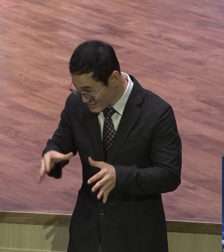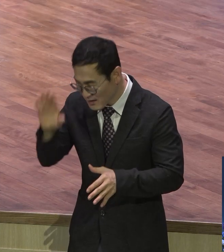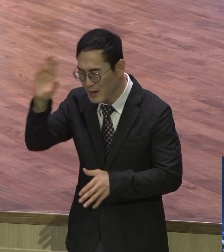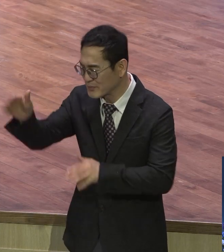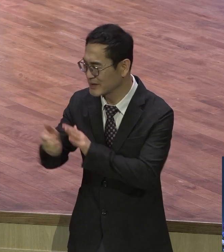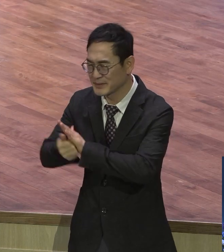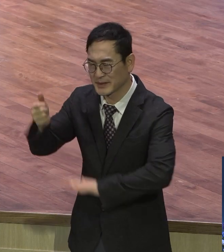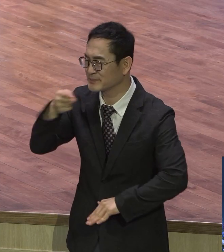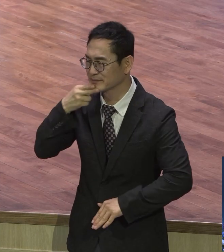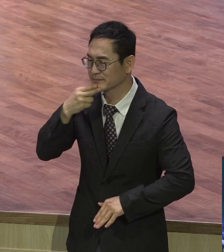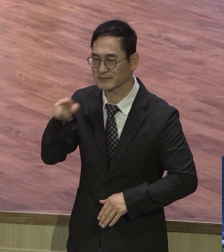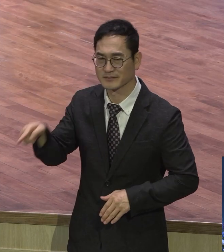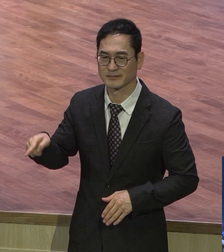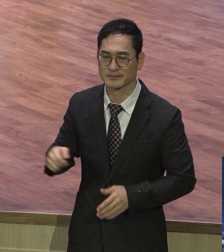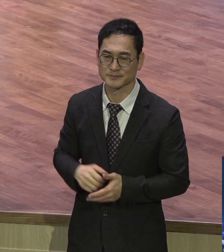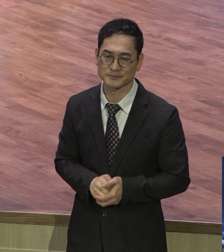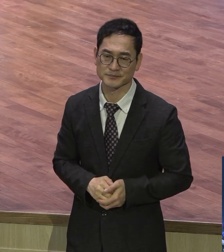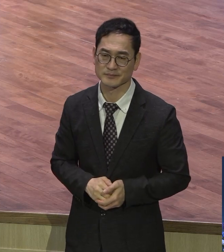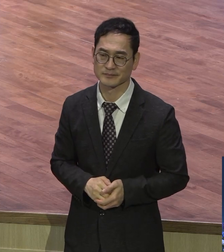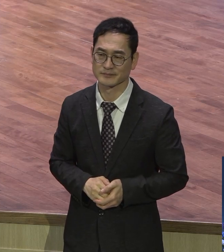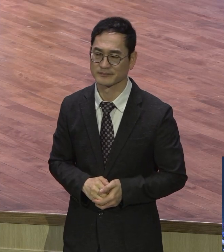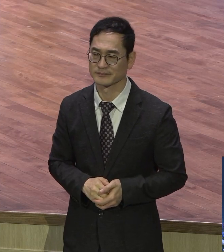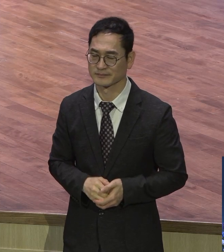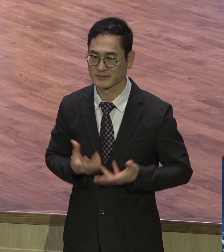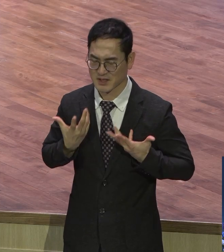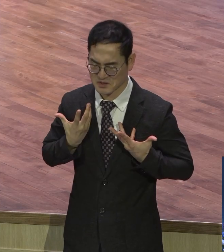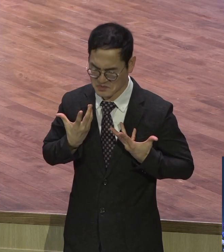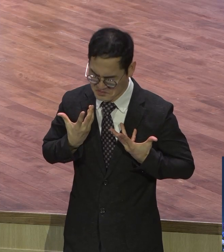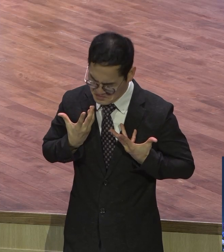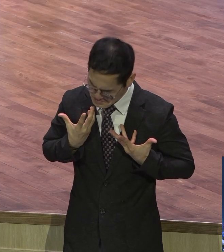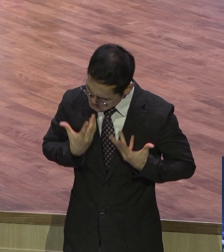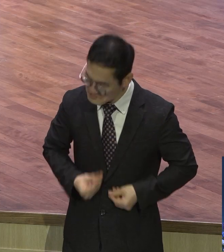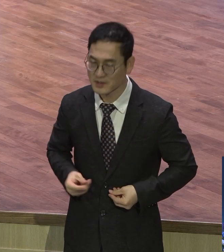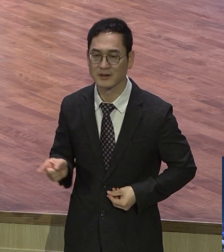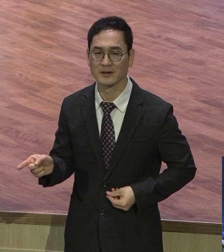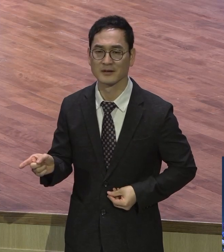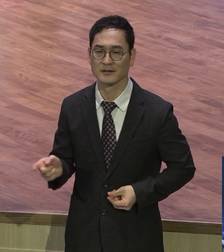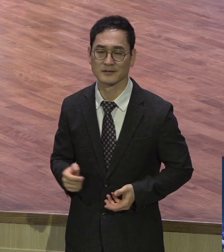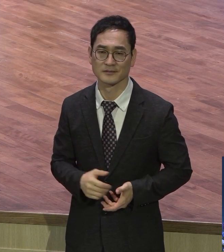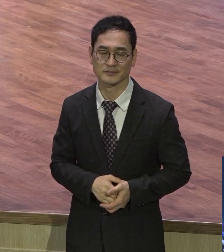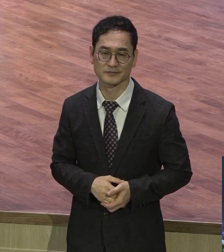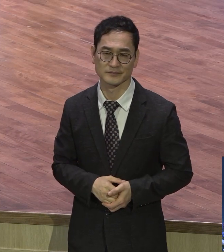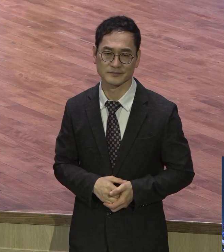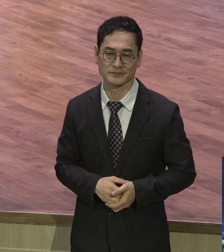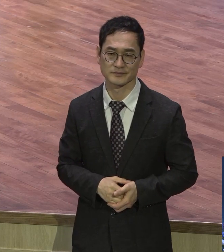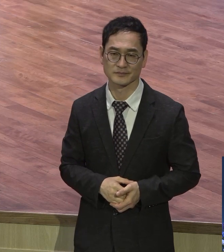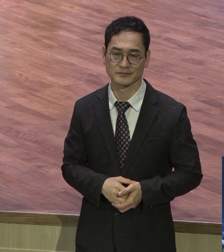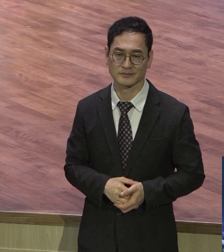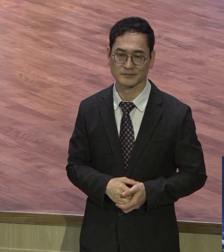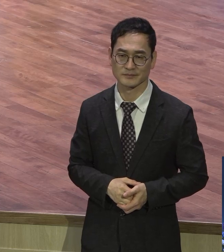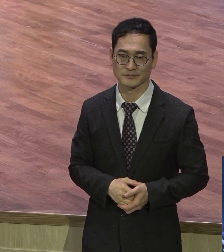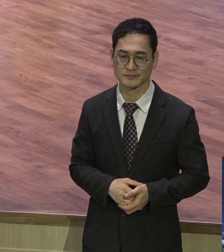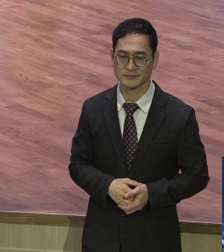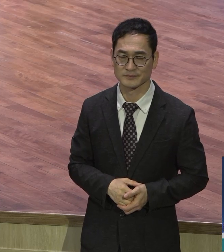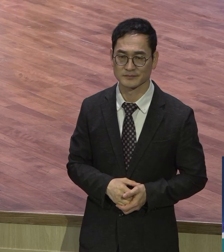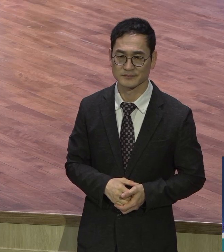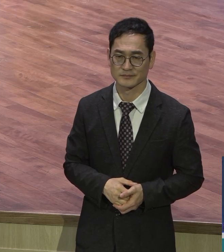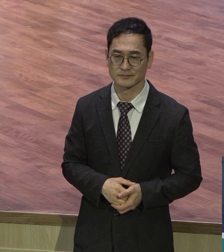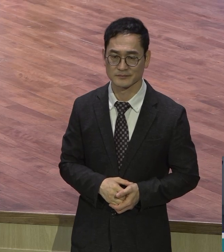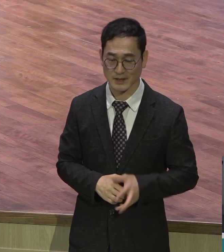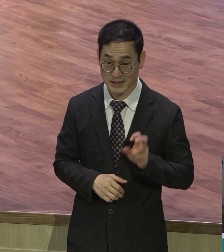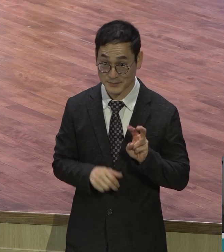완전히 절망 가운데 빠져진 상태 열두 해 자 22절을 봅니다.